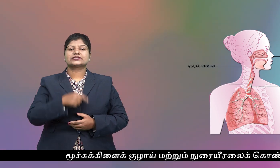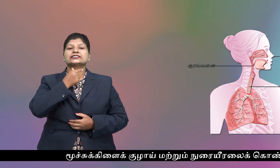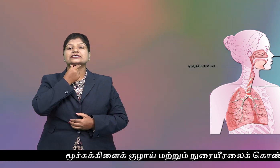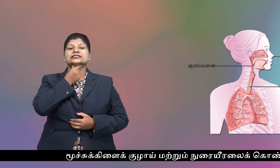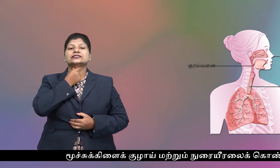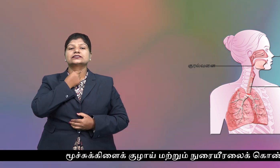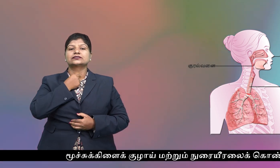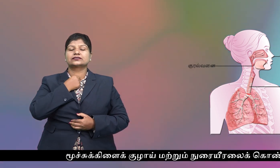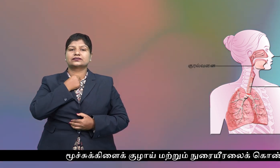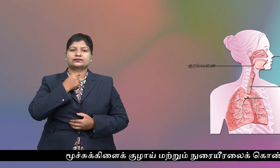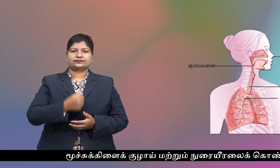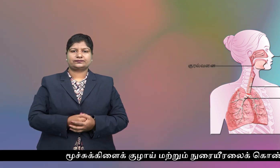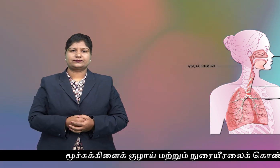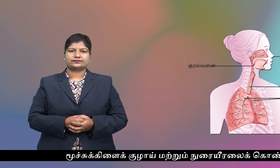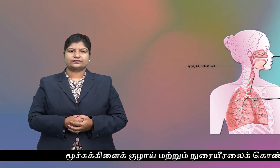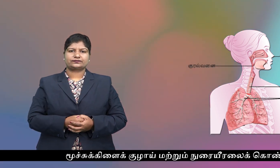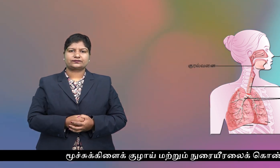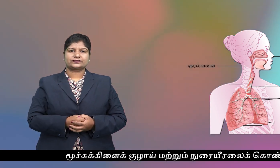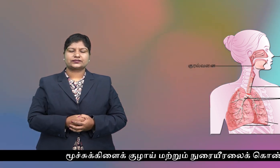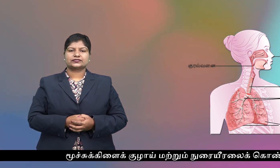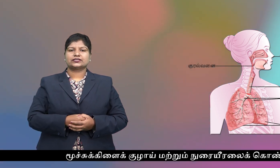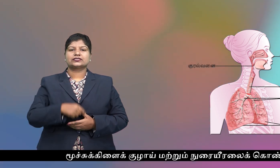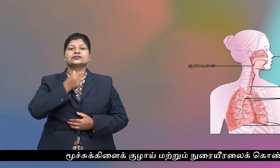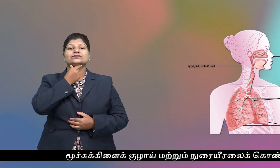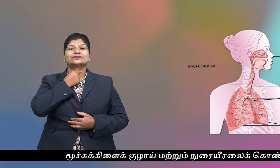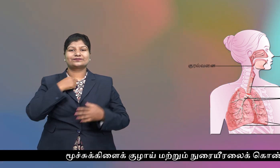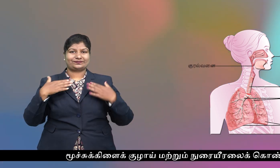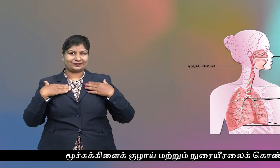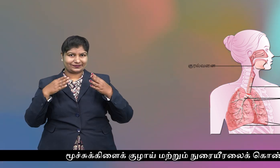மூச்சுக்கிளை குழாய் மற்றும் நுரையீரலை கொண்டுள்ளது.